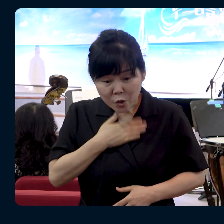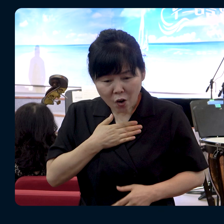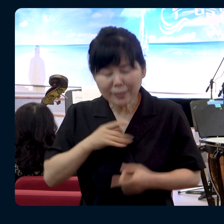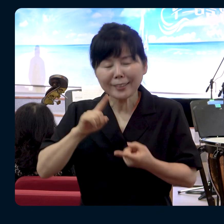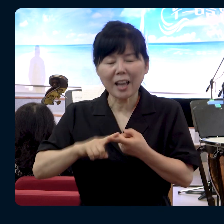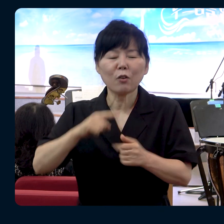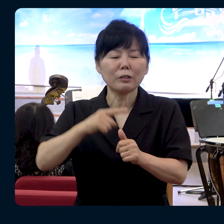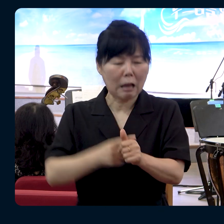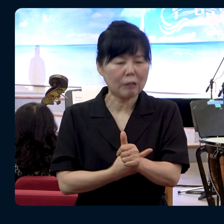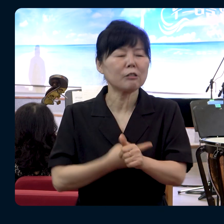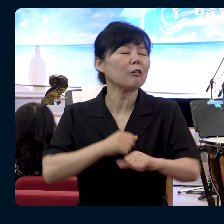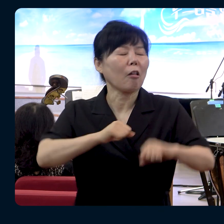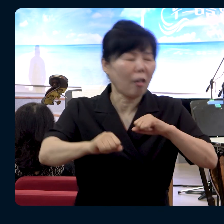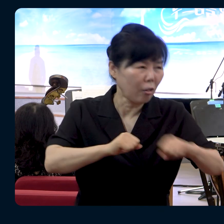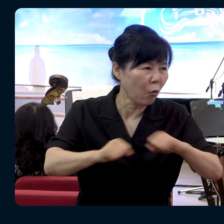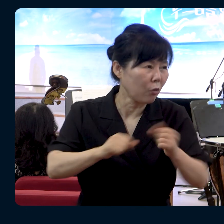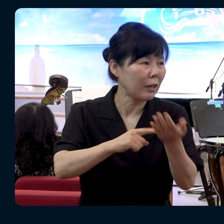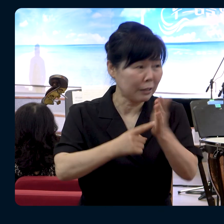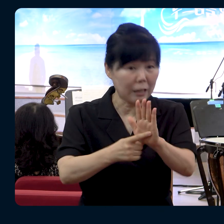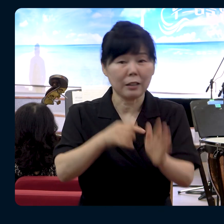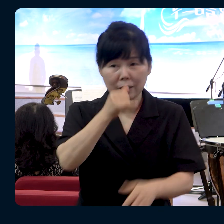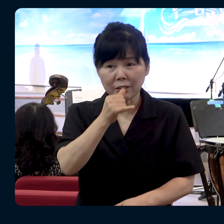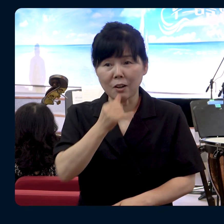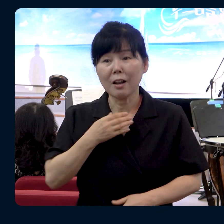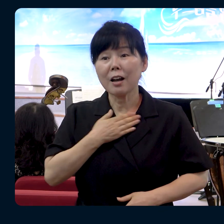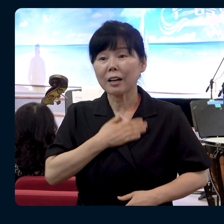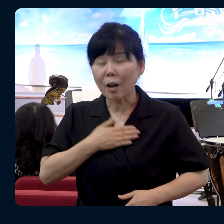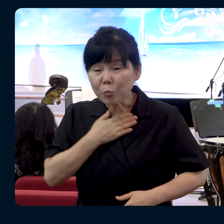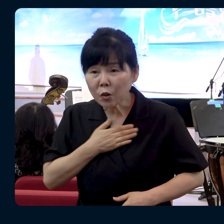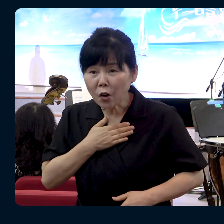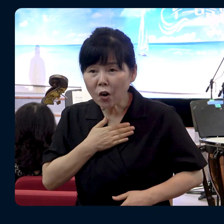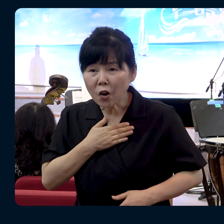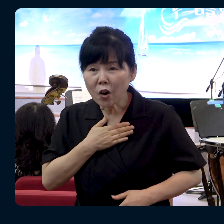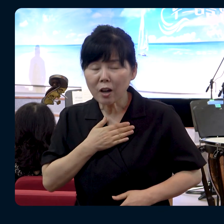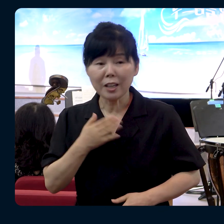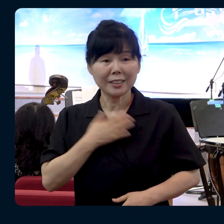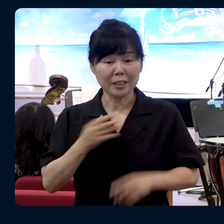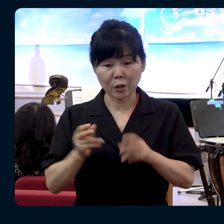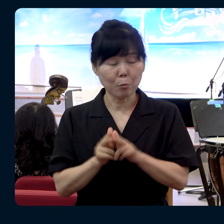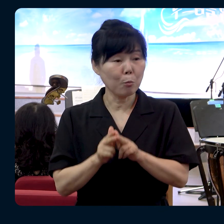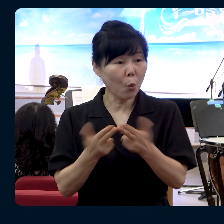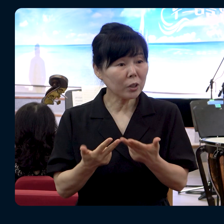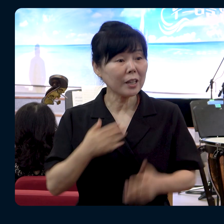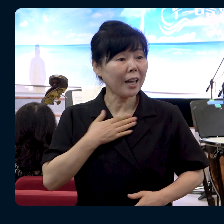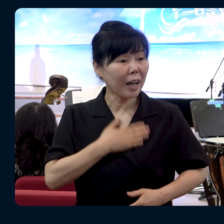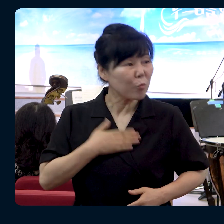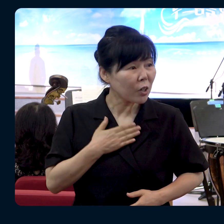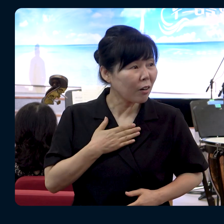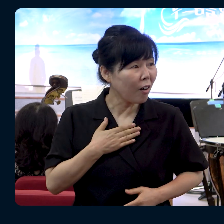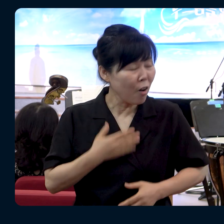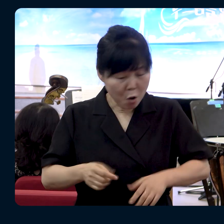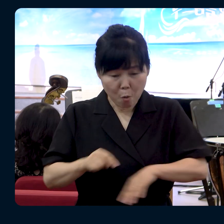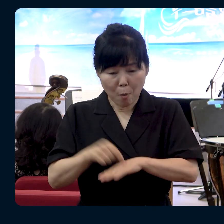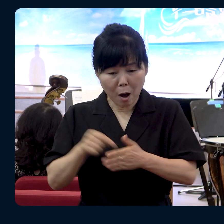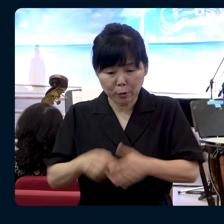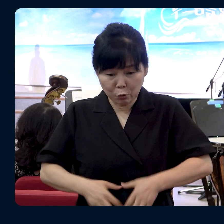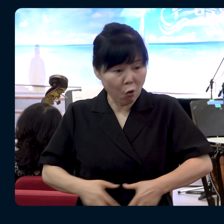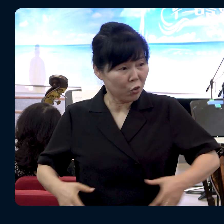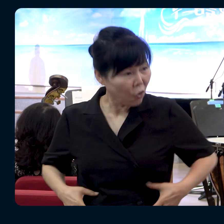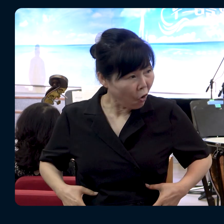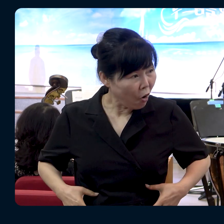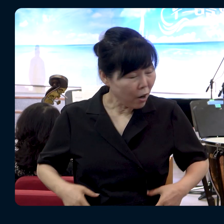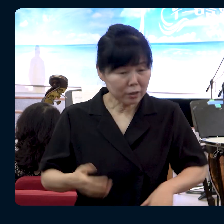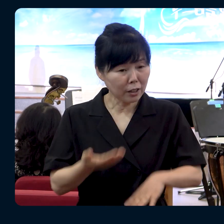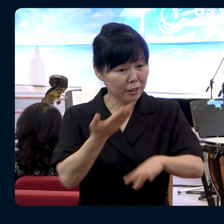충실합니다. 그렇게 우리는 내 감정에 대해서 되게 관대하죠. 그런데 다른 사람의 감정에 대해서는